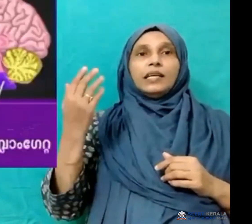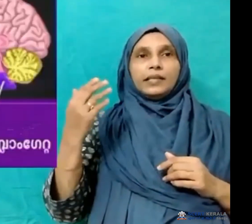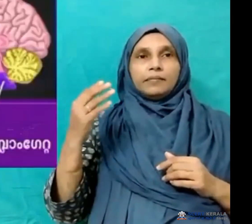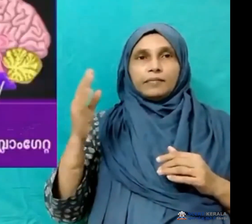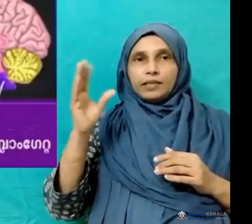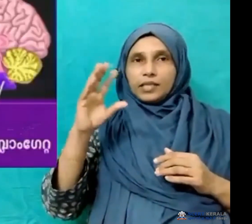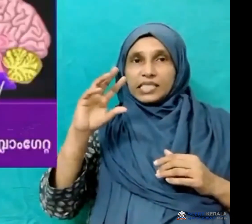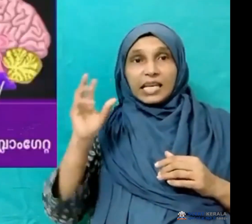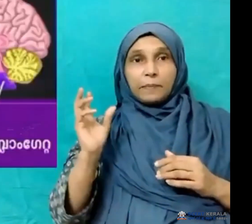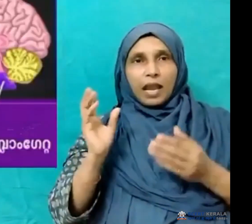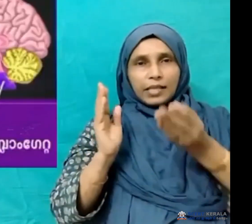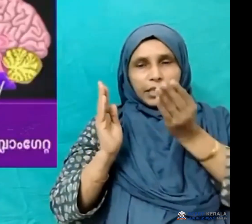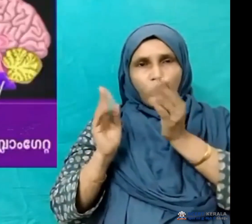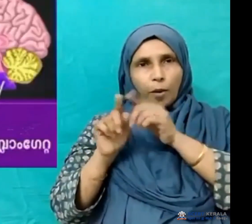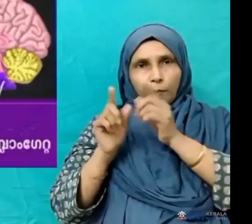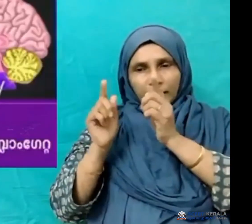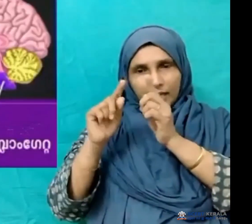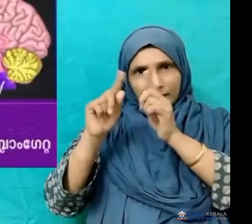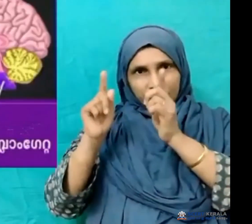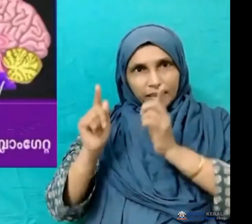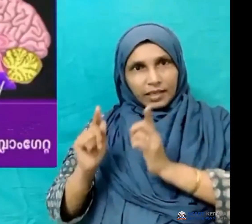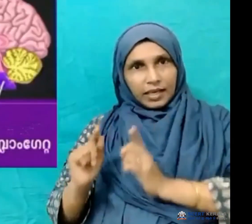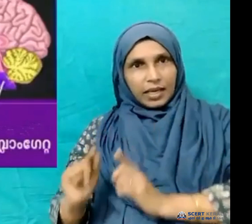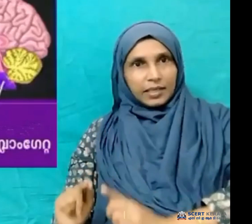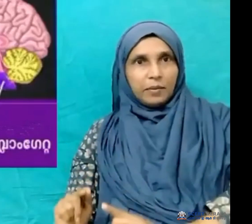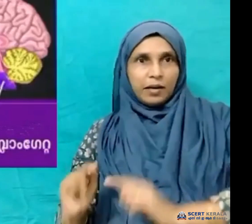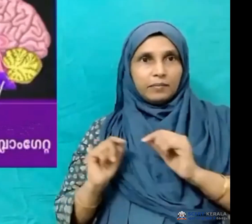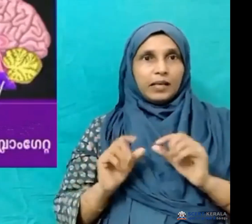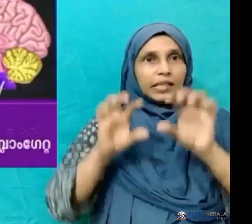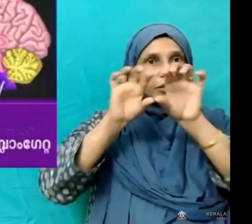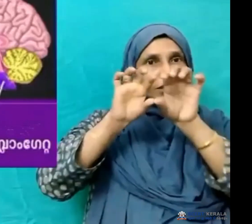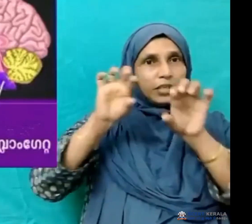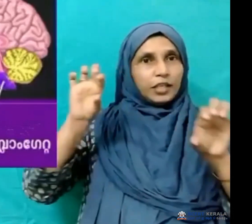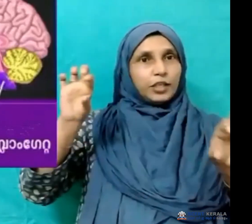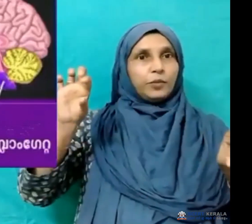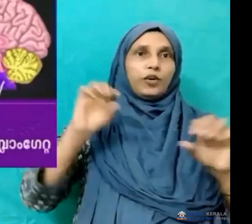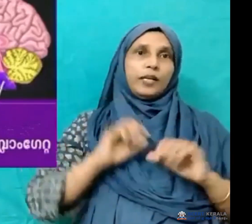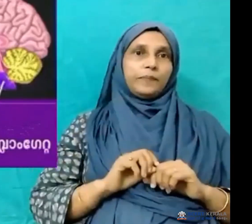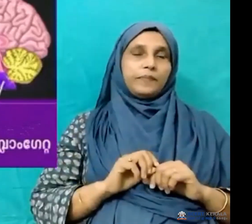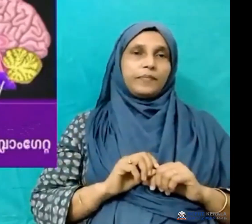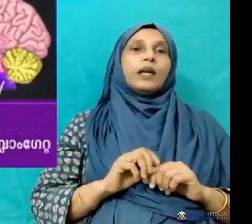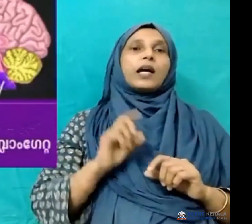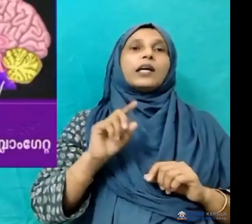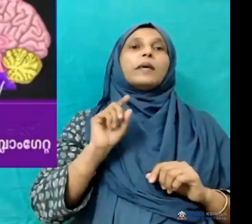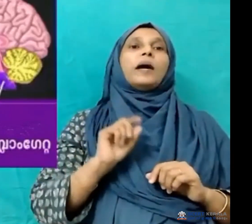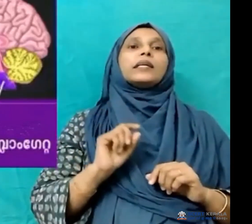ഈ സെറിബെല്ലത്തിന്റെ ഒപ്പം ഇങ്ങനെ ഇങ്ങനെ കാണുന്ന ഭാഗം, അതായത് ഒരു ദണ്ടു പോലെ കാണുന്ന